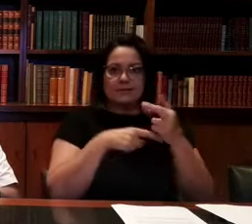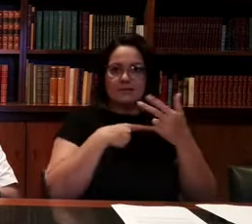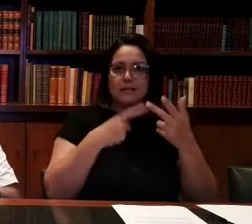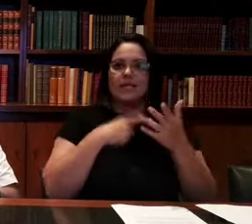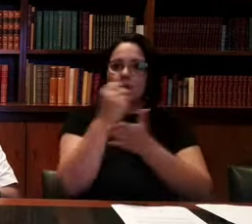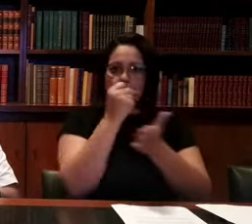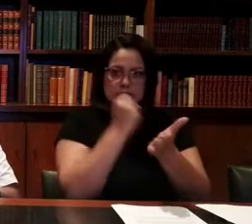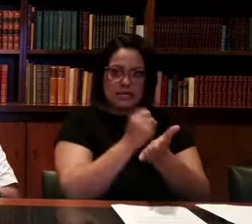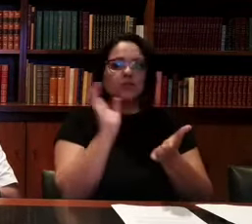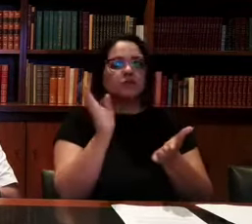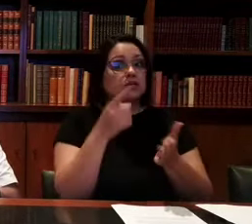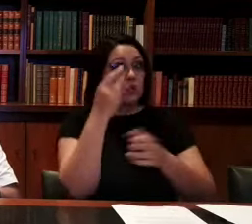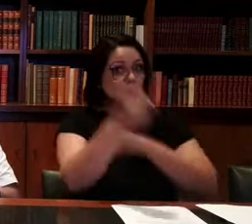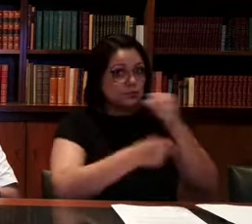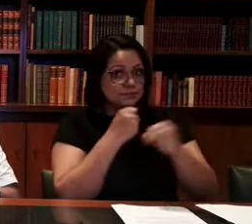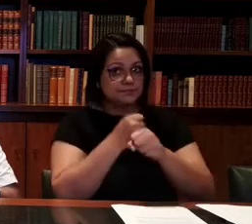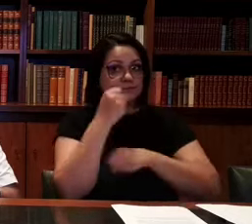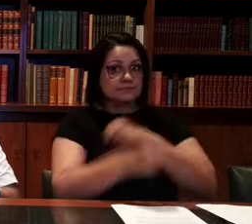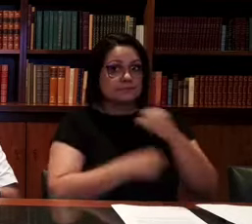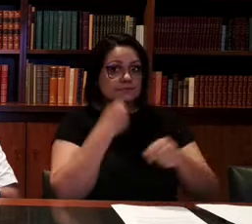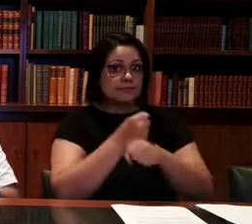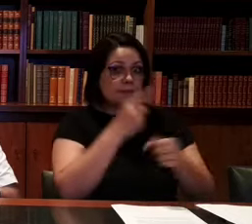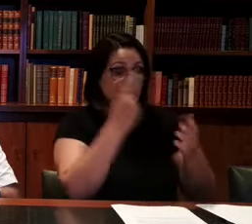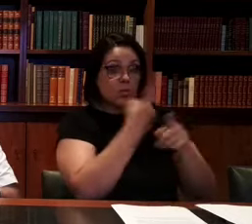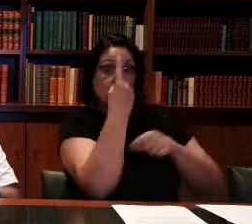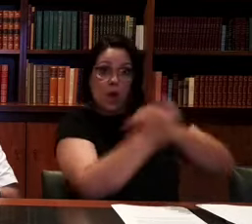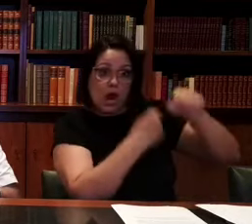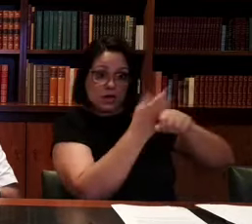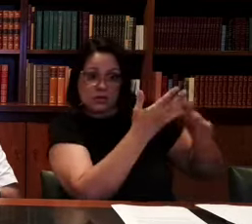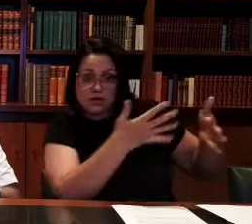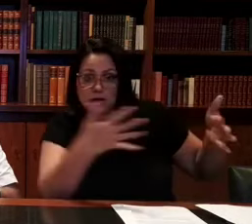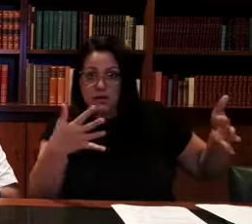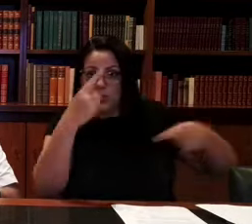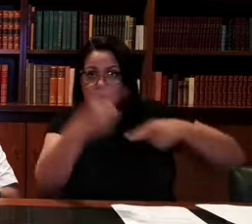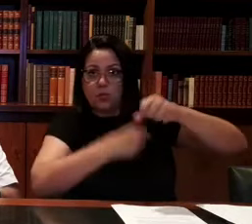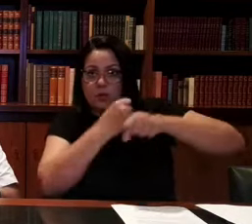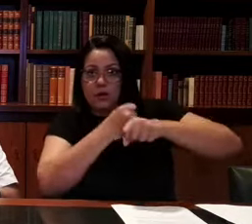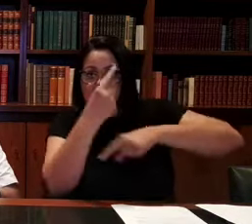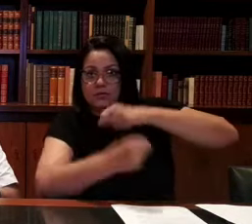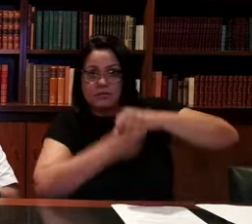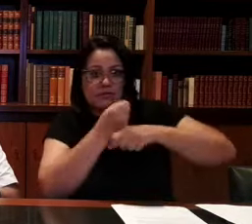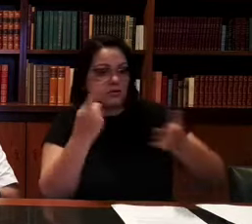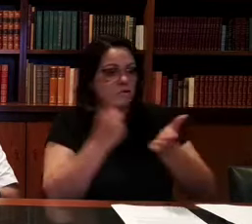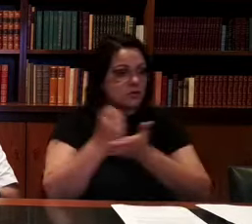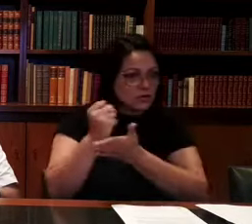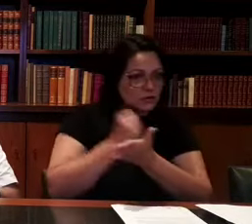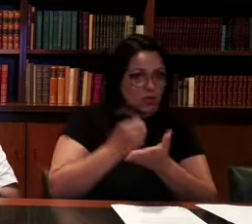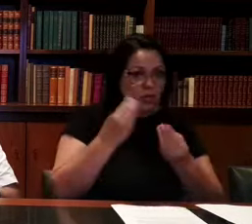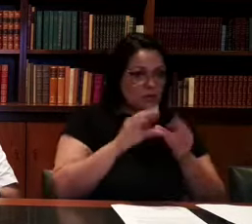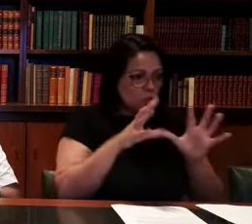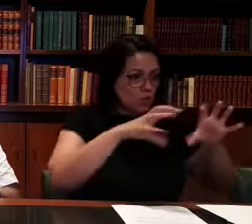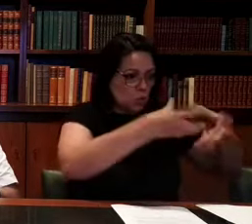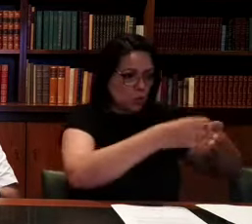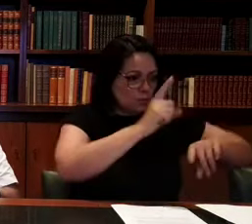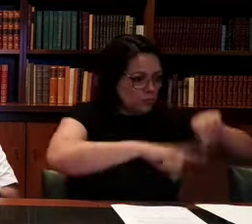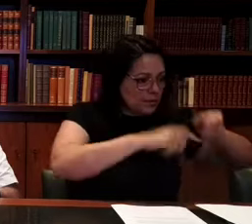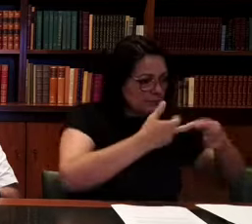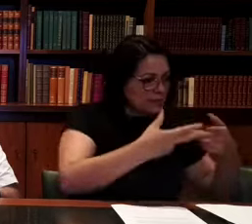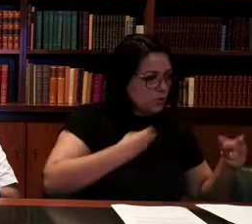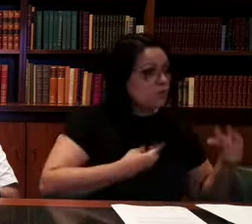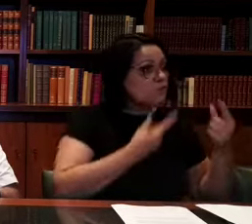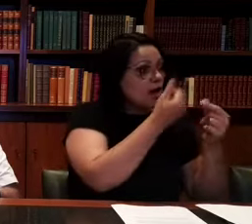já contrato e todo ano no aniversário dos contratos a gente faz uma análise de como as famílias de materiais de construção